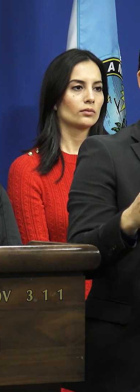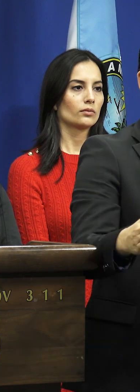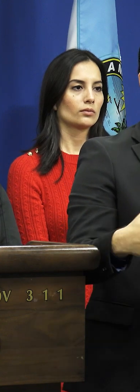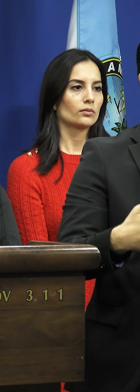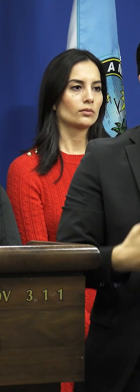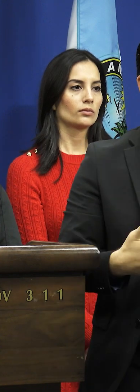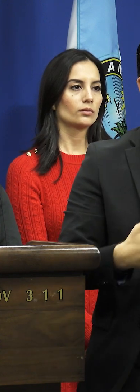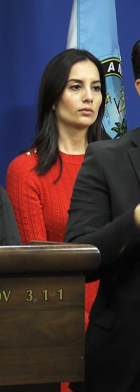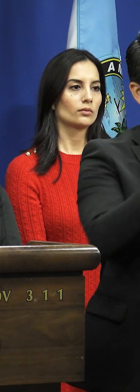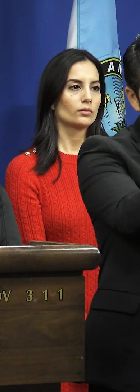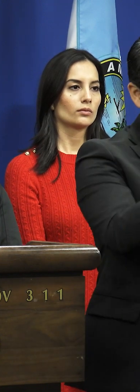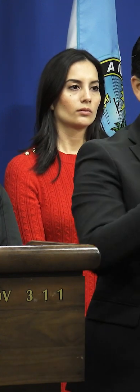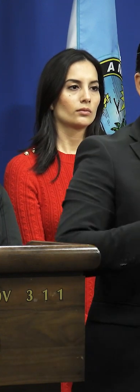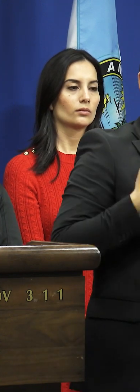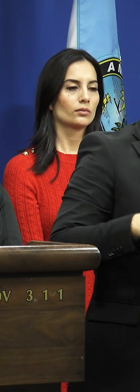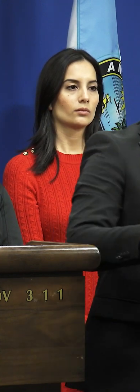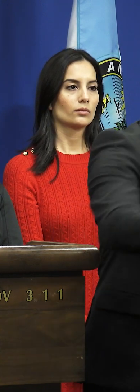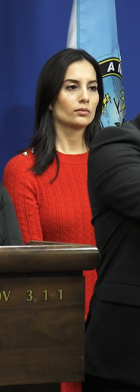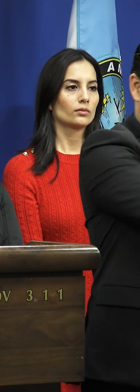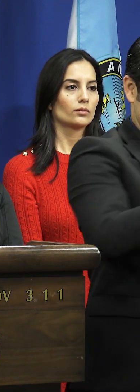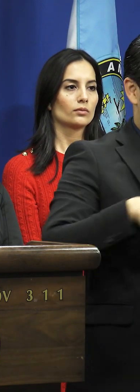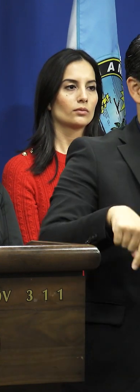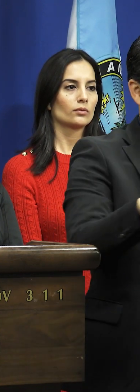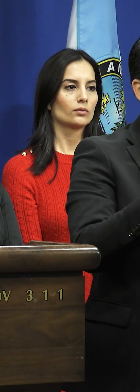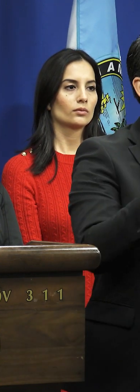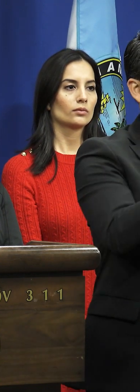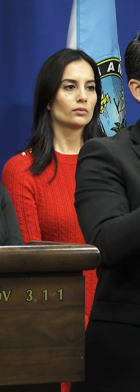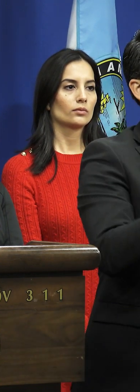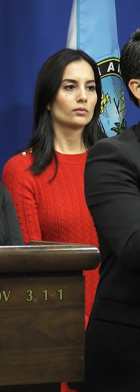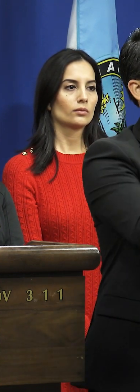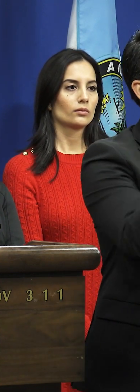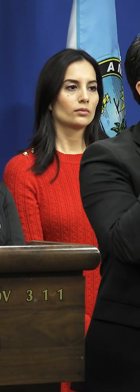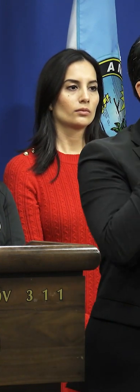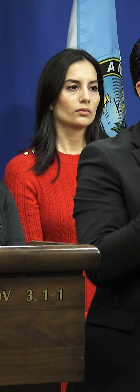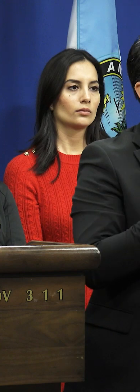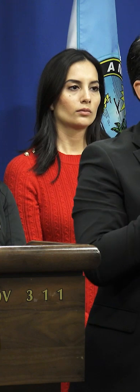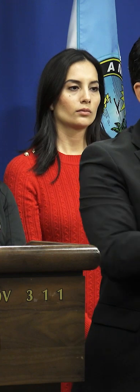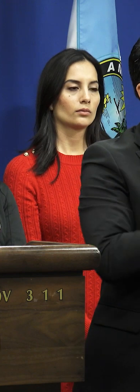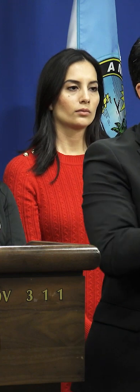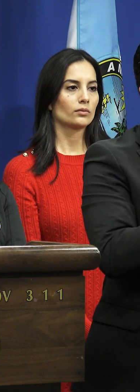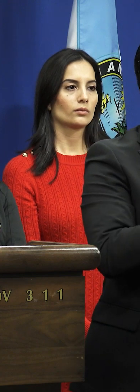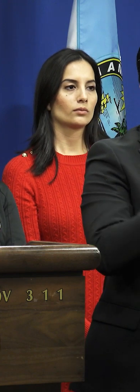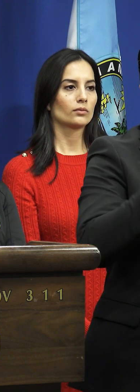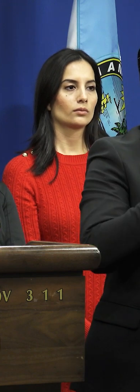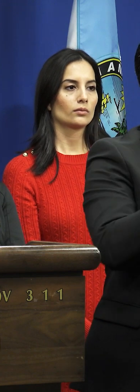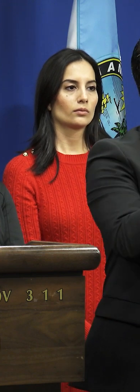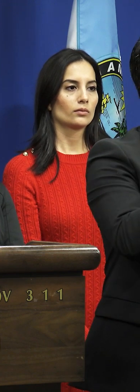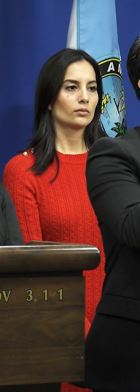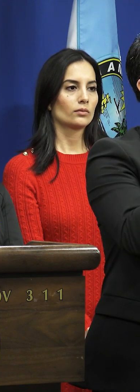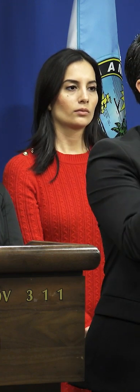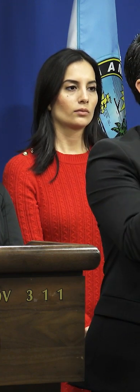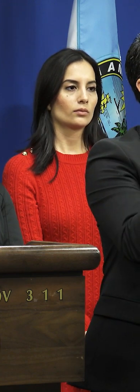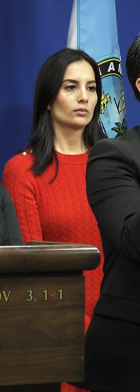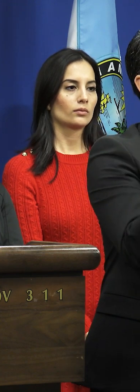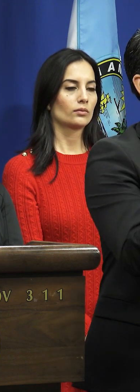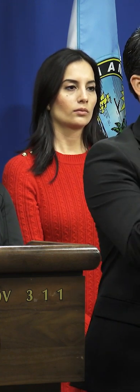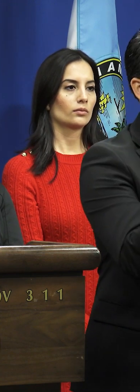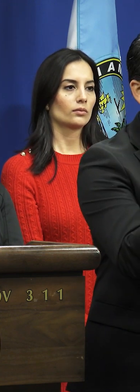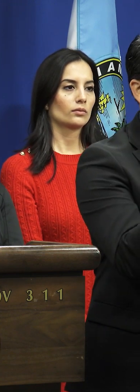el interior hoy, viernes de febrero 17. Todos los residentes con